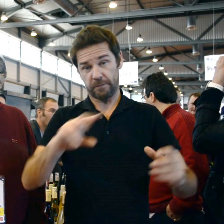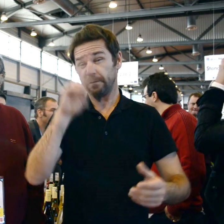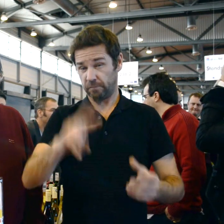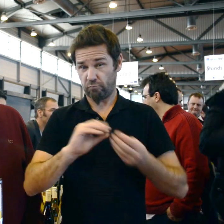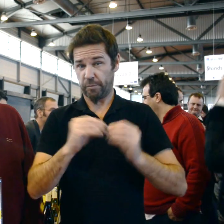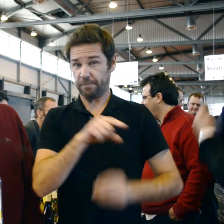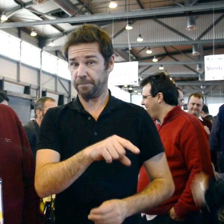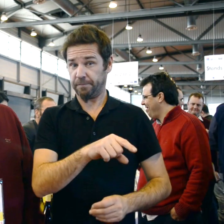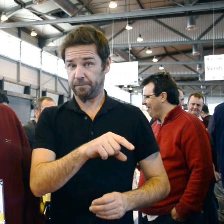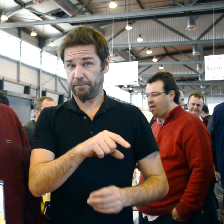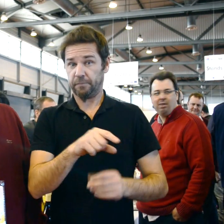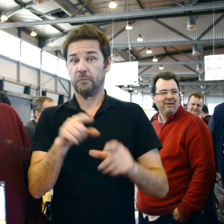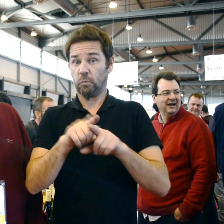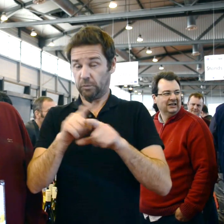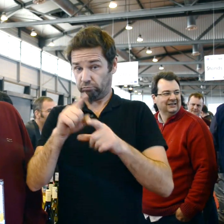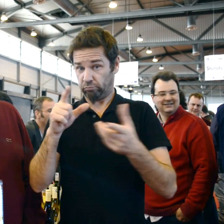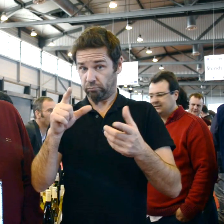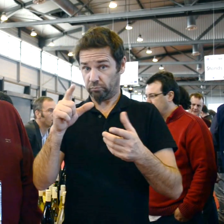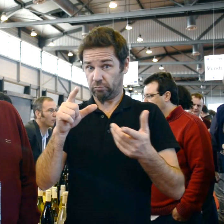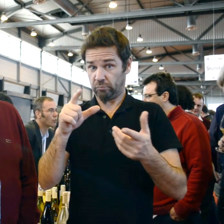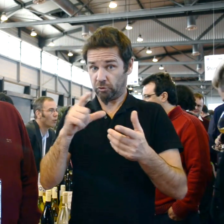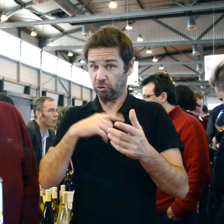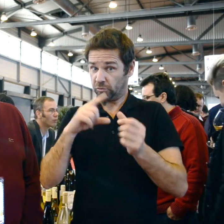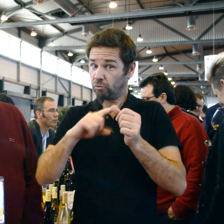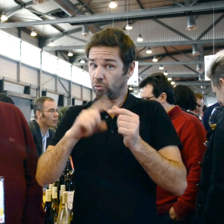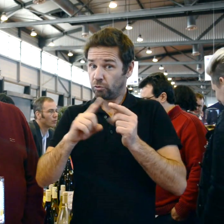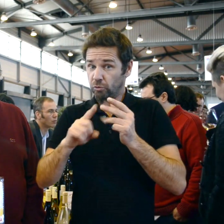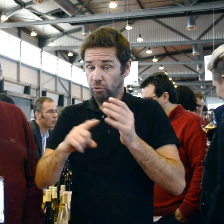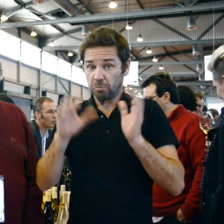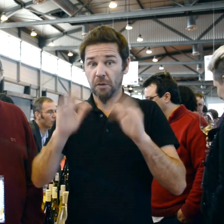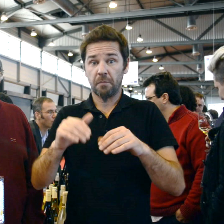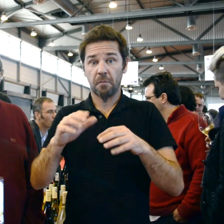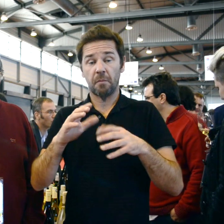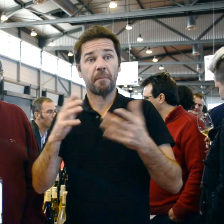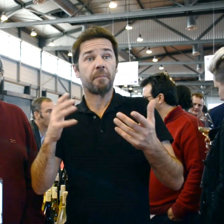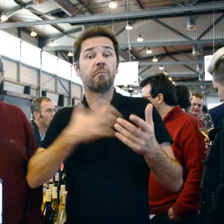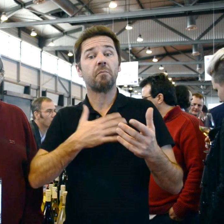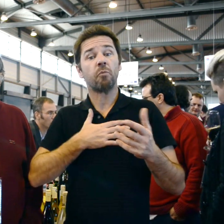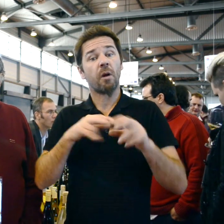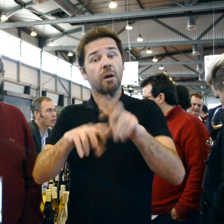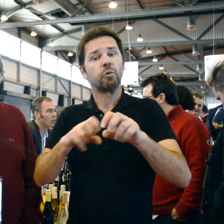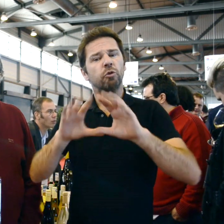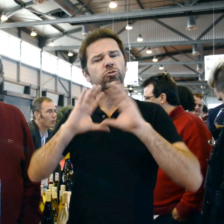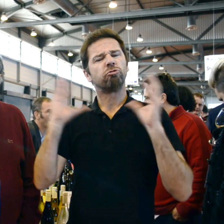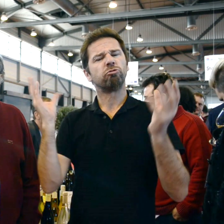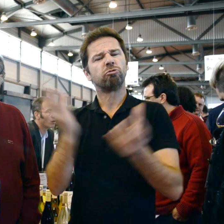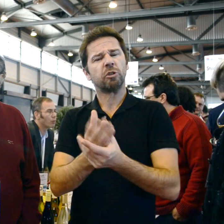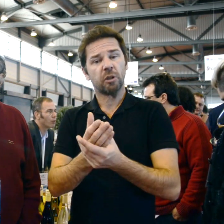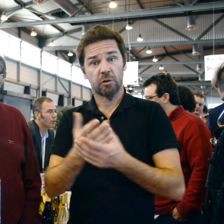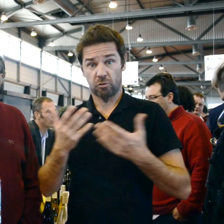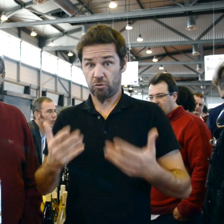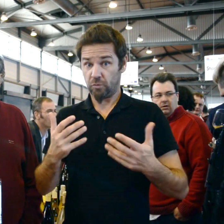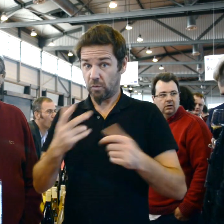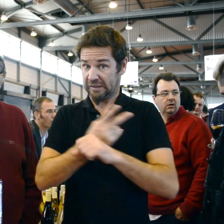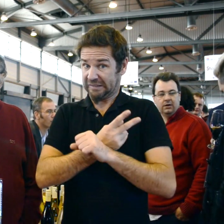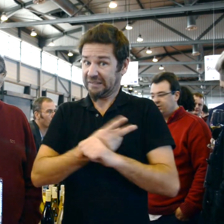faut voir quand même que, chose qu'on ne... Mais pas à moyen terme, même si vous voulez, pour moi, l'agriculture à l'heure actuelle est avec une épée de Damoclès